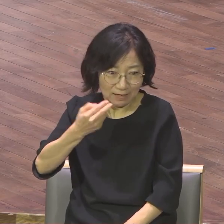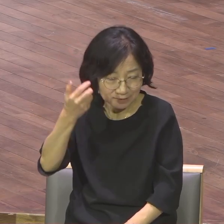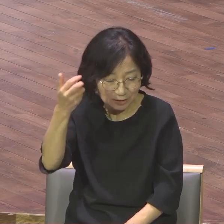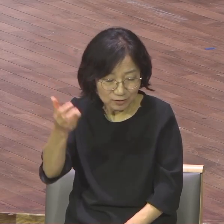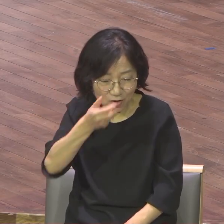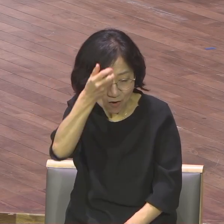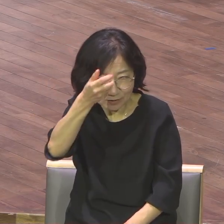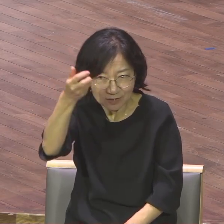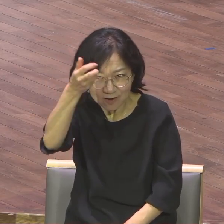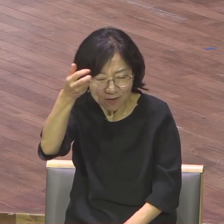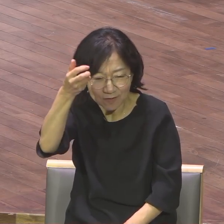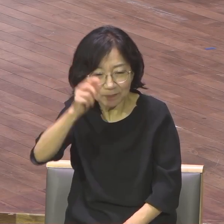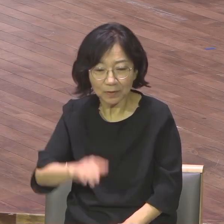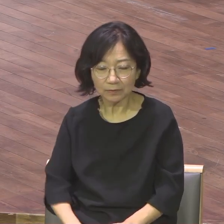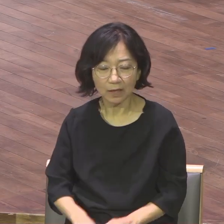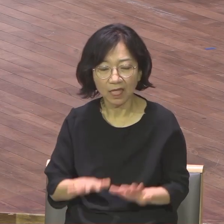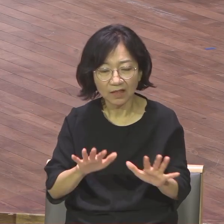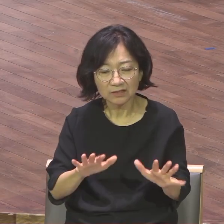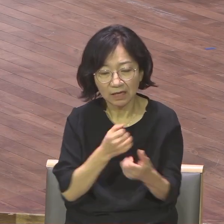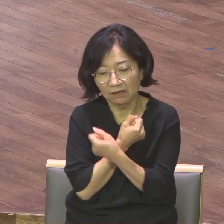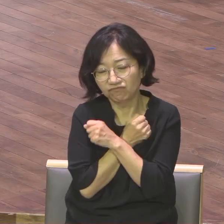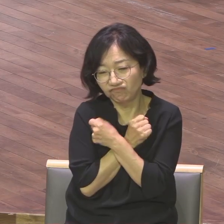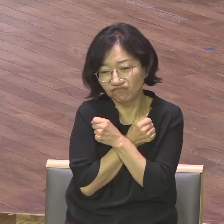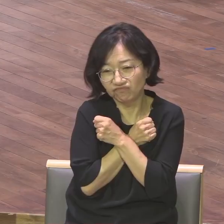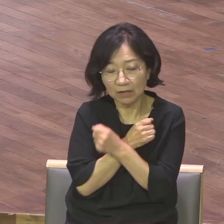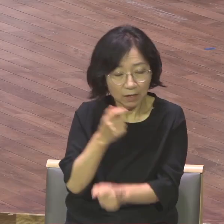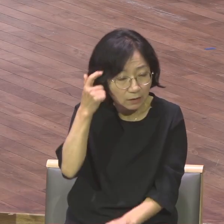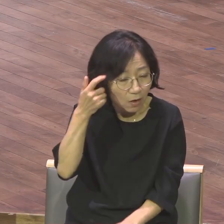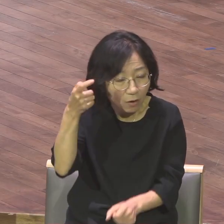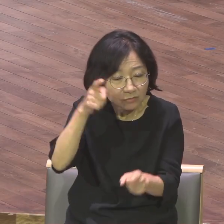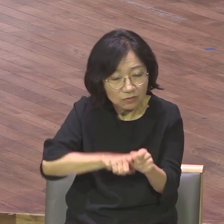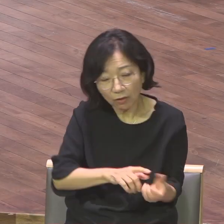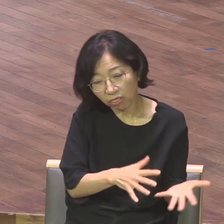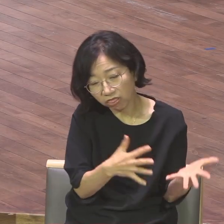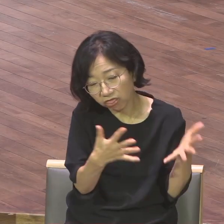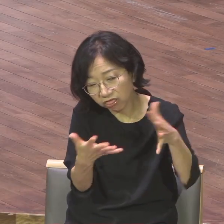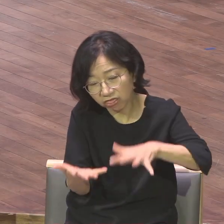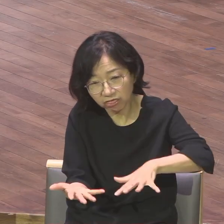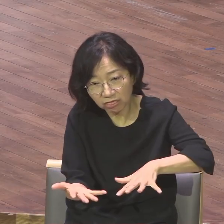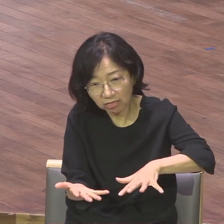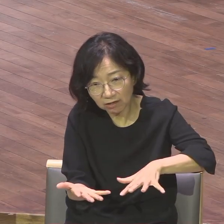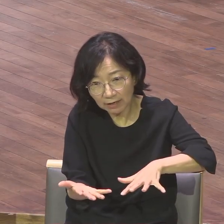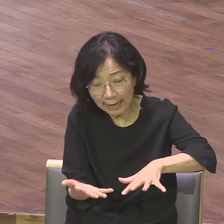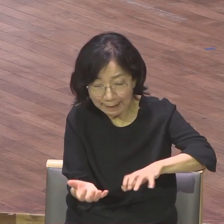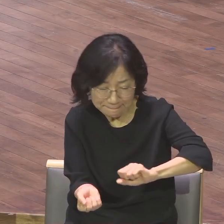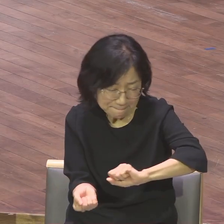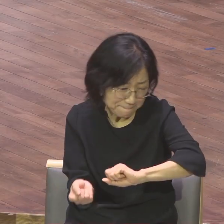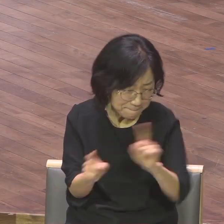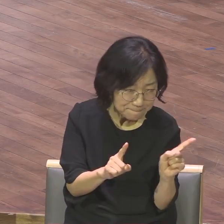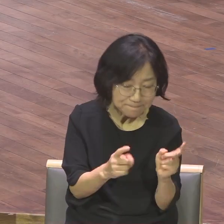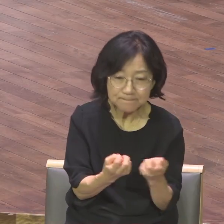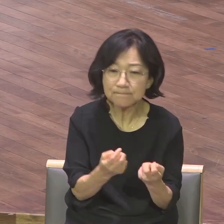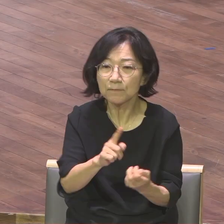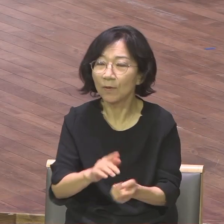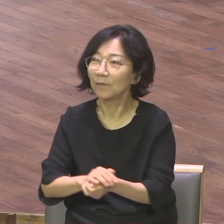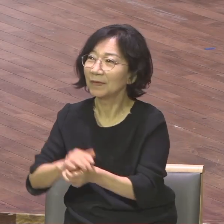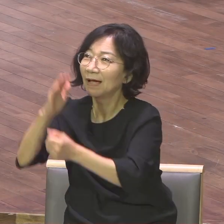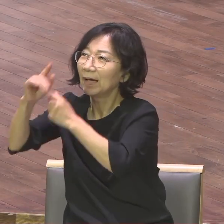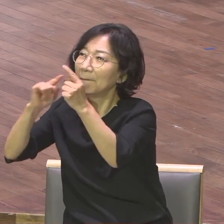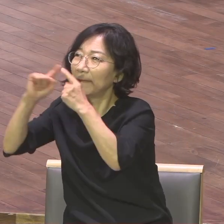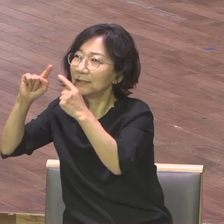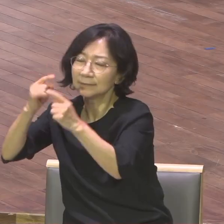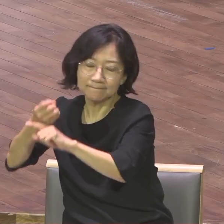한마디로 영적으로 죽어있는 공동체를 살려내기 위해서는 말씀 선포와 성령의 역사가